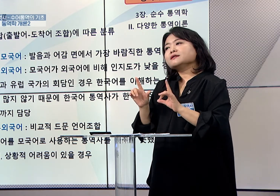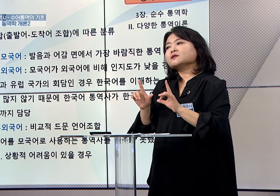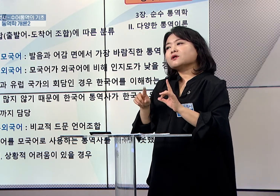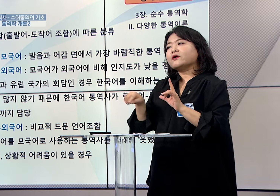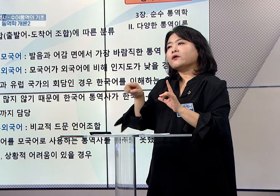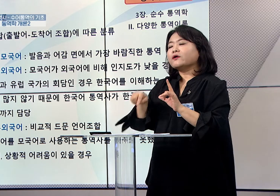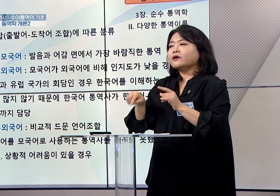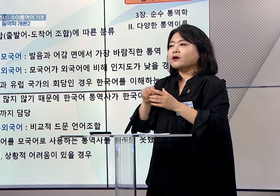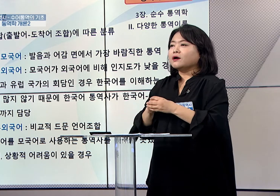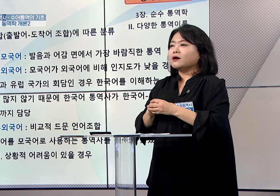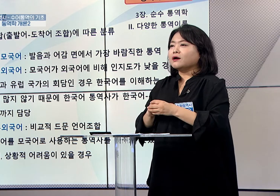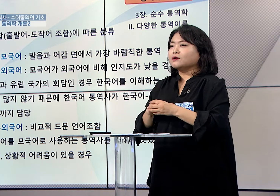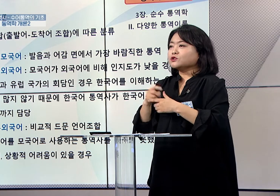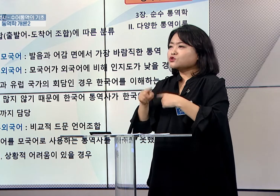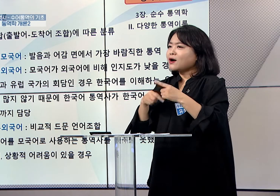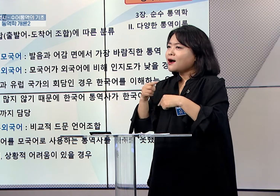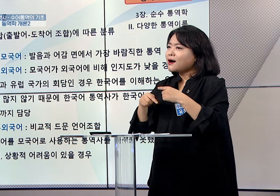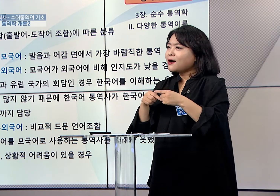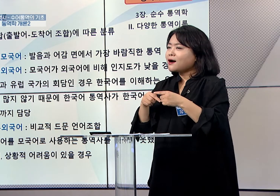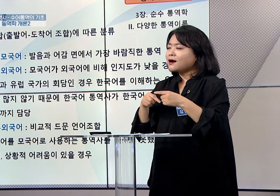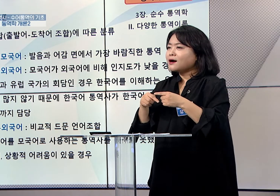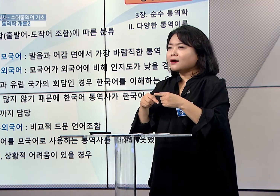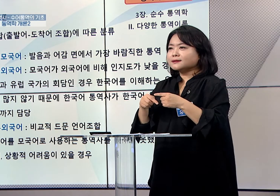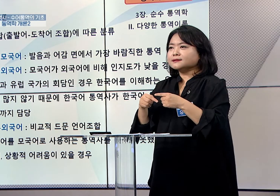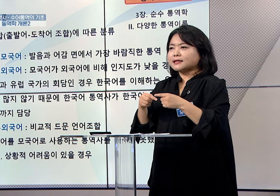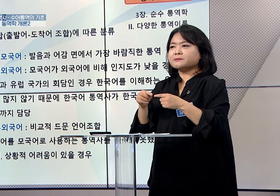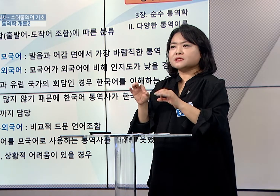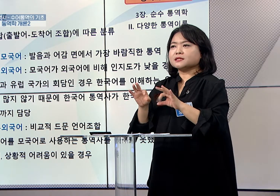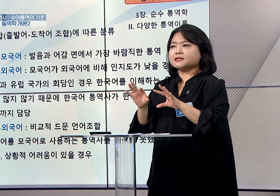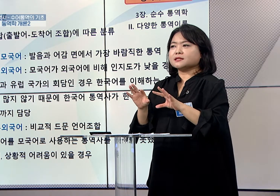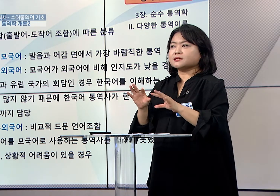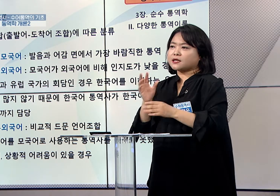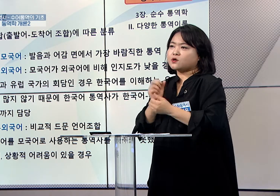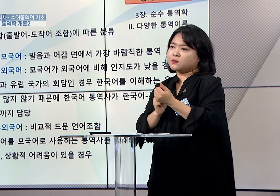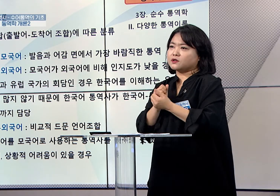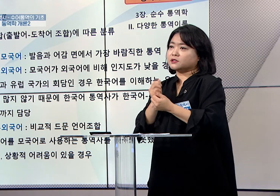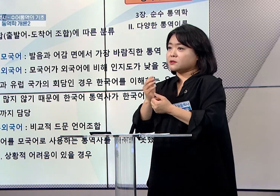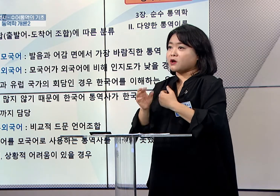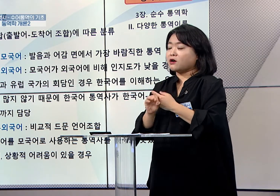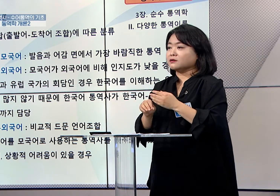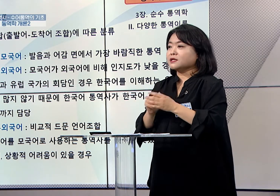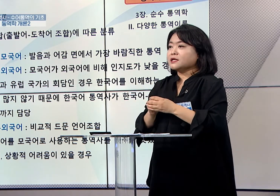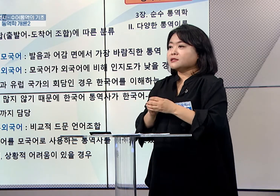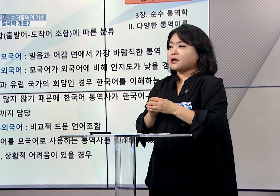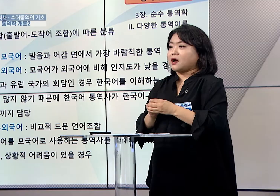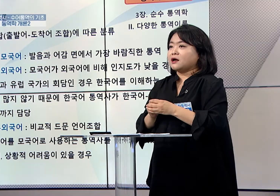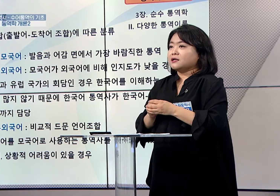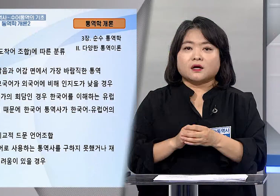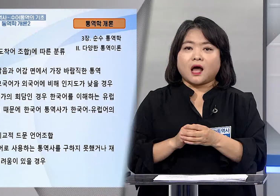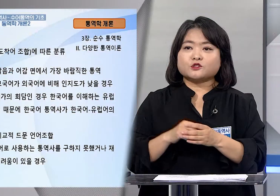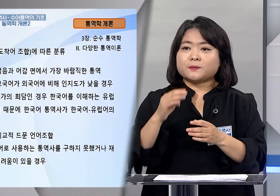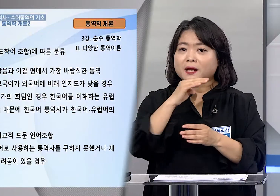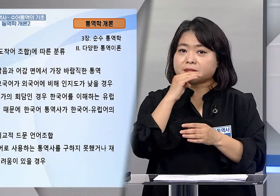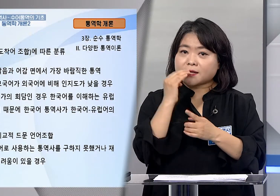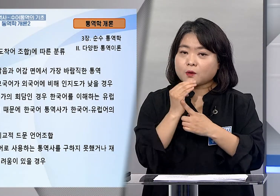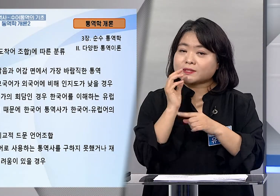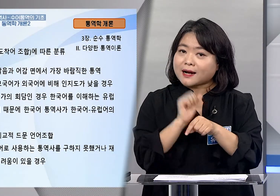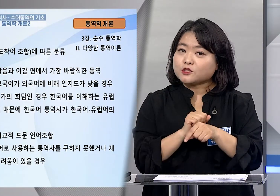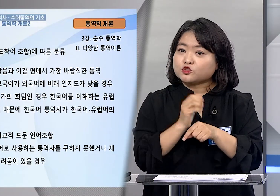있어서요. 우리 수화를 잠시 제가 설명을 드리면 아주 바람직하고 잘할 수